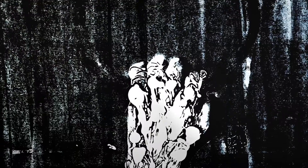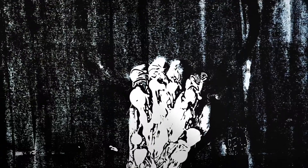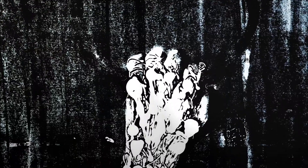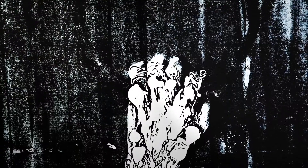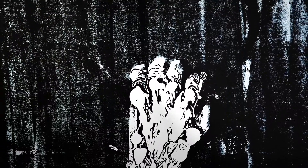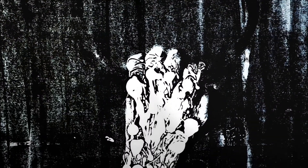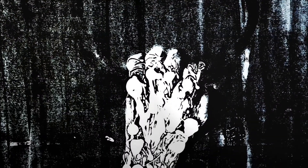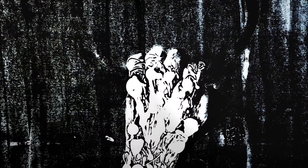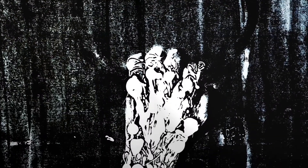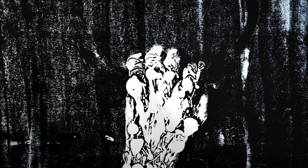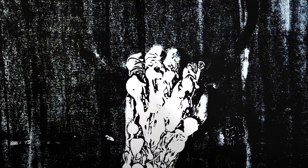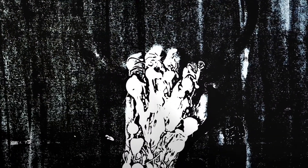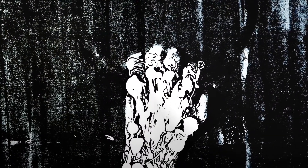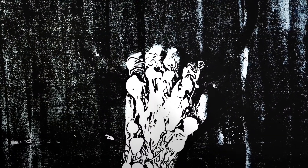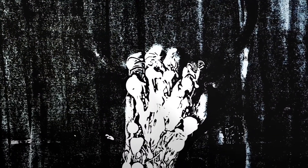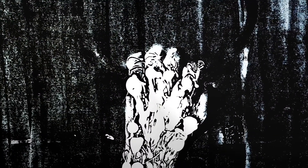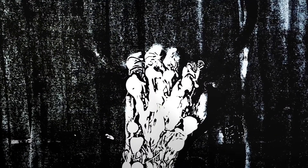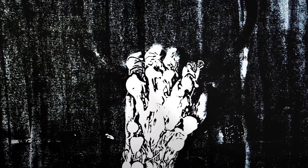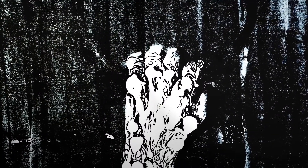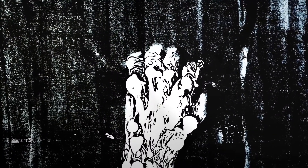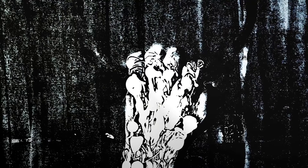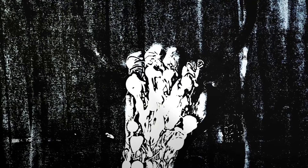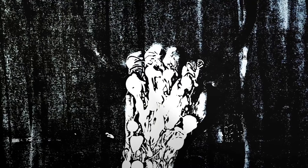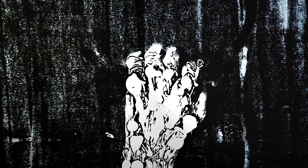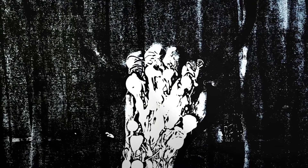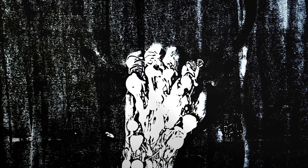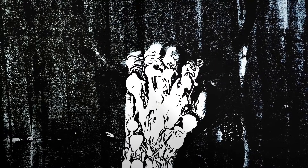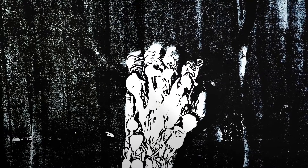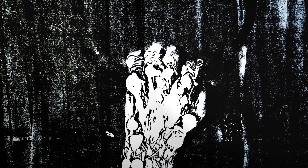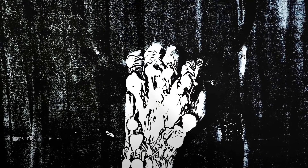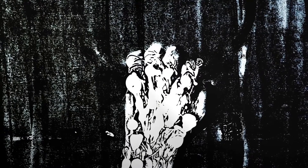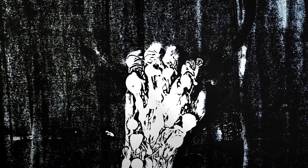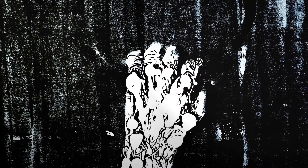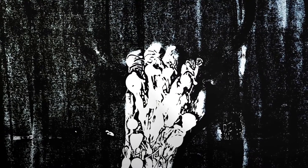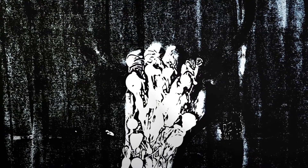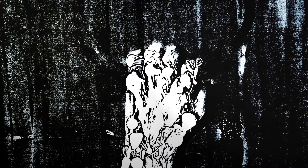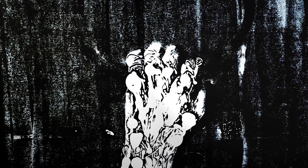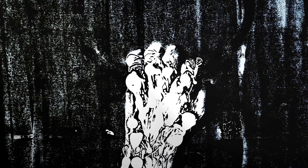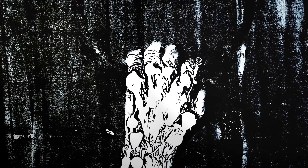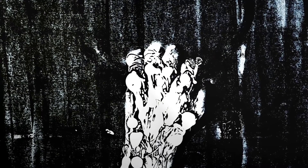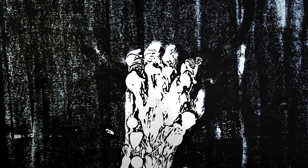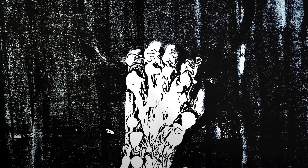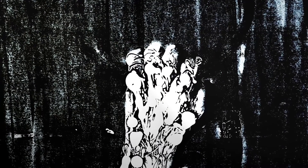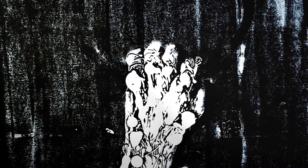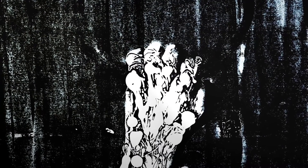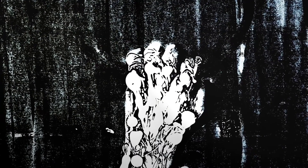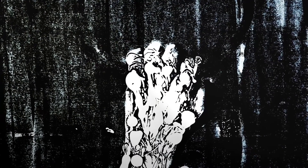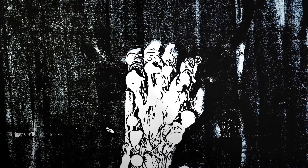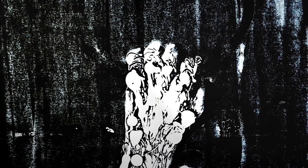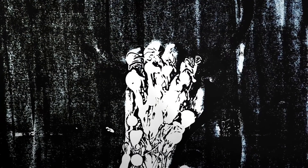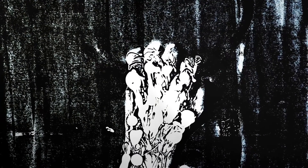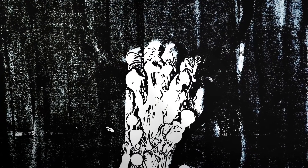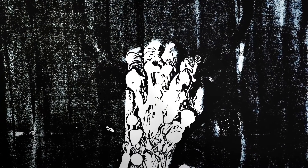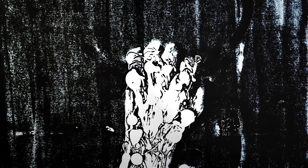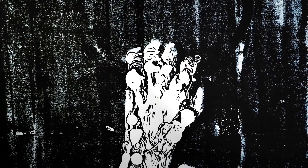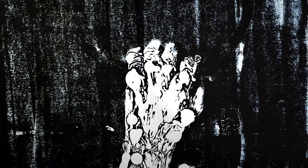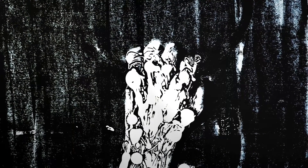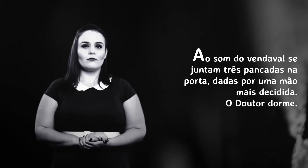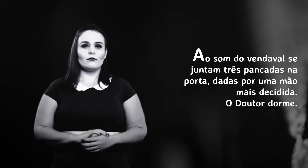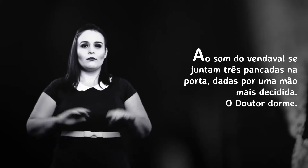Novamente, uma mão na aldrava da porta do 6-4. Agora é uma mão bastante envelhecida que bate. Ao